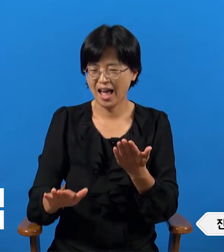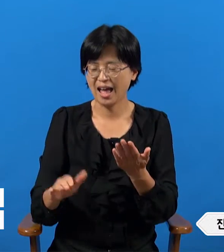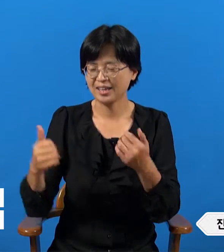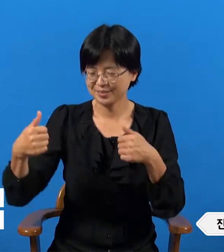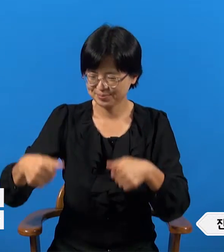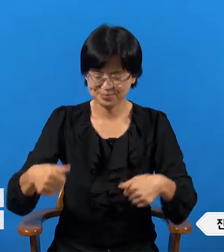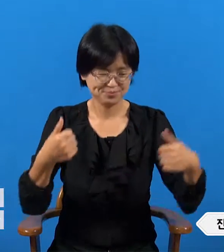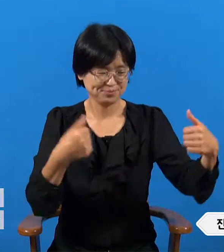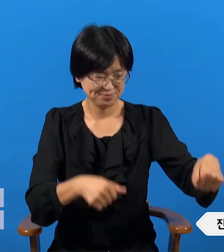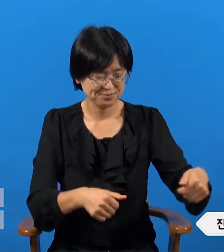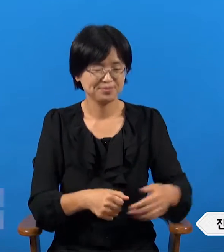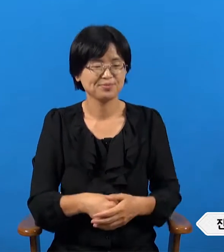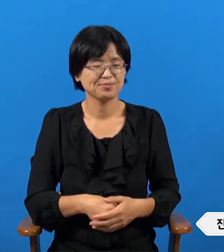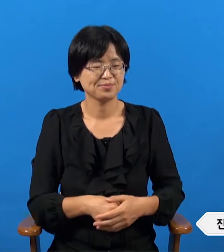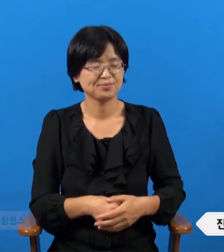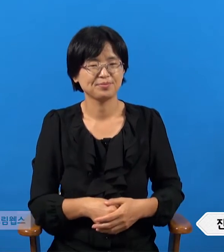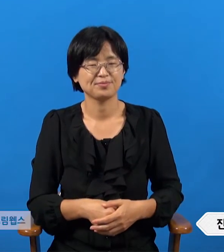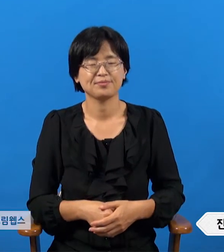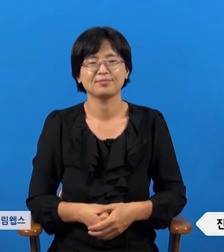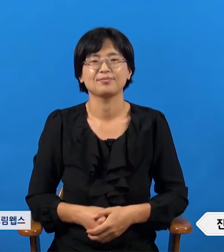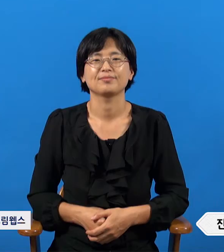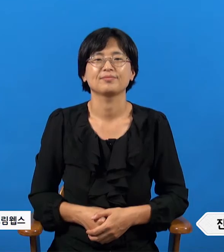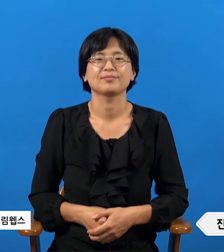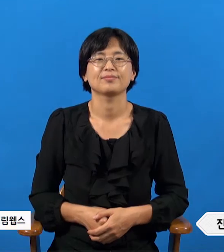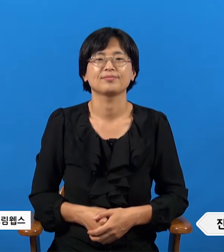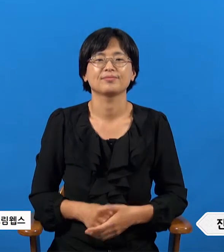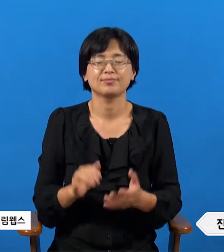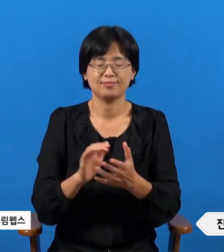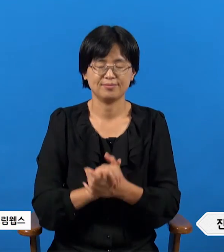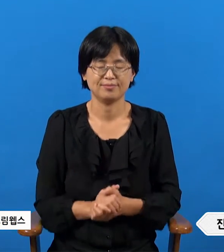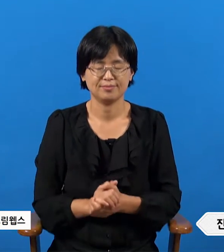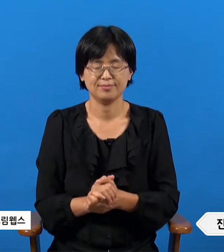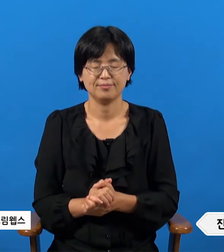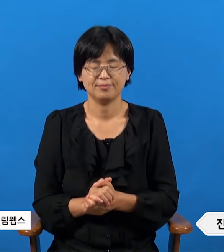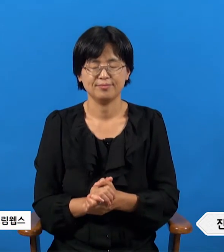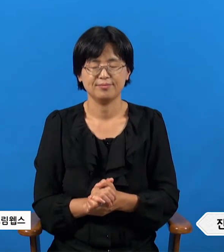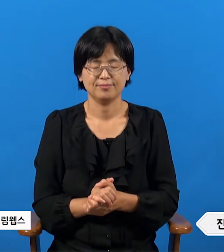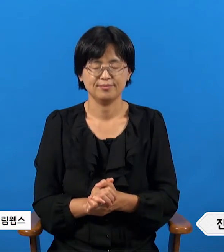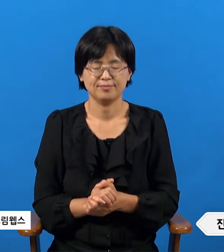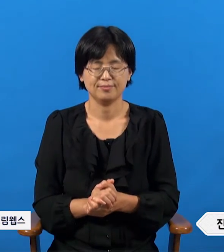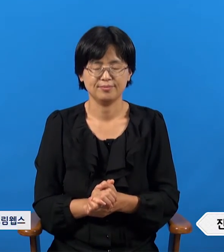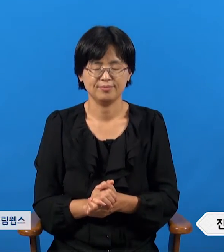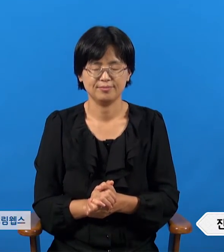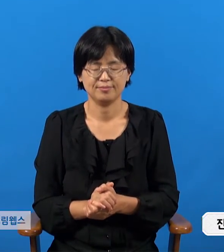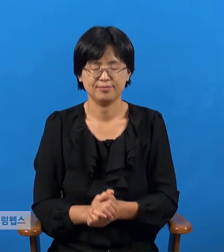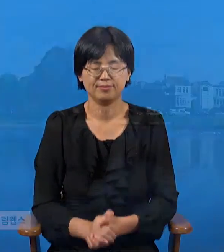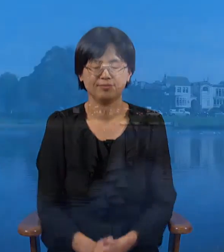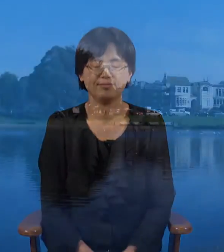기도하겠습니다.